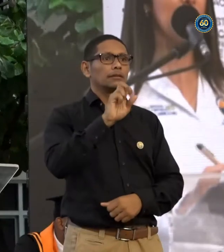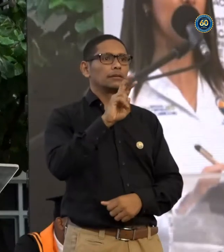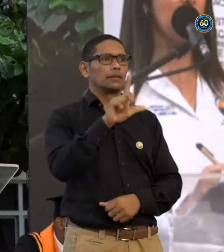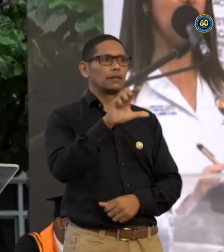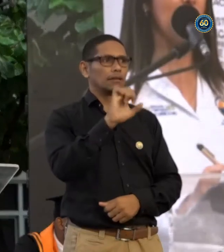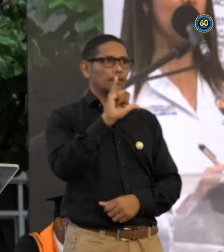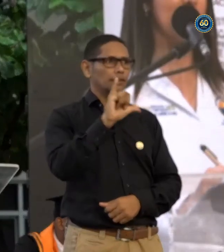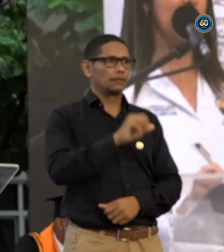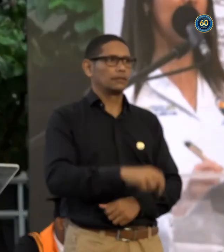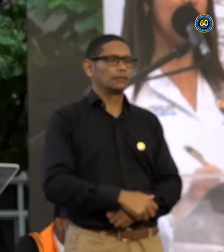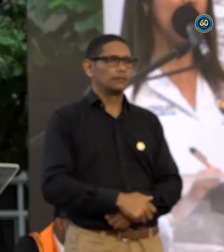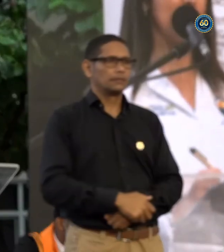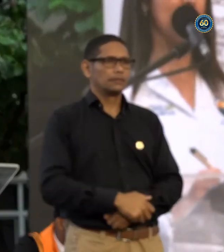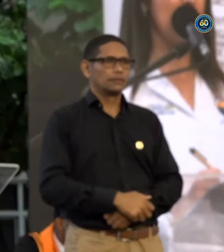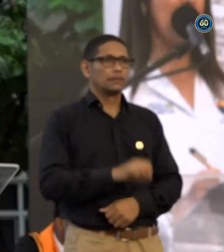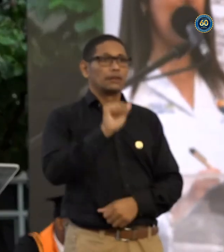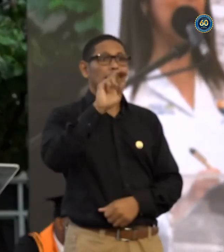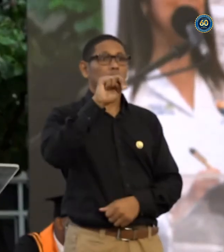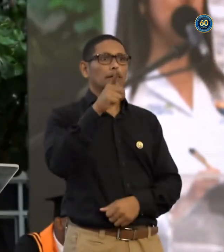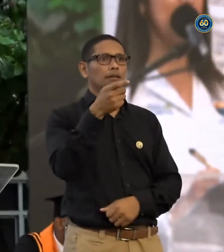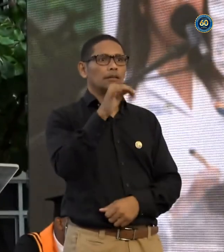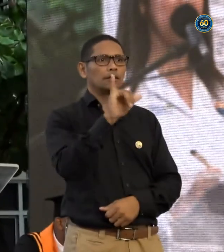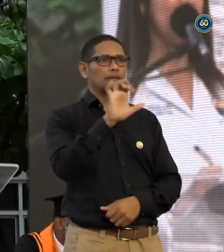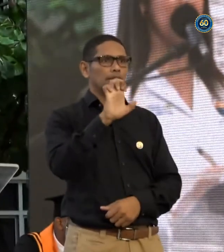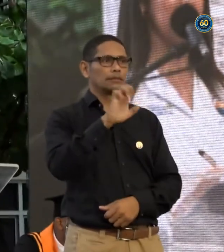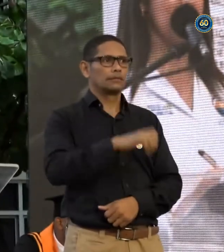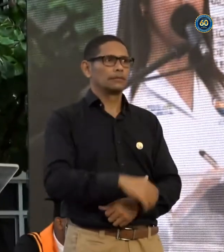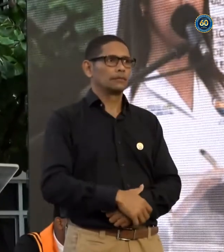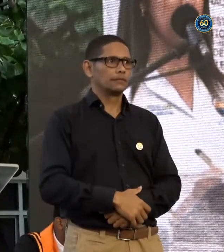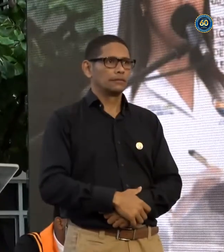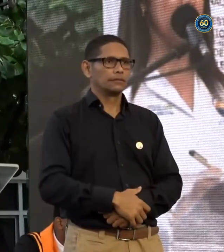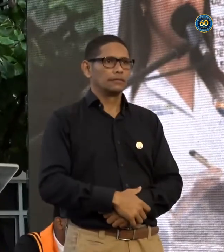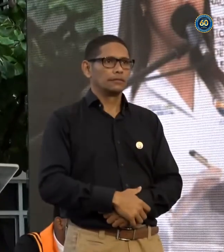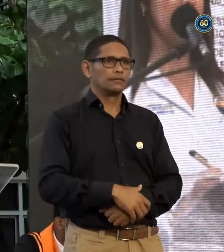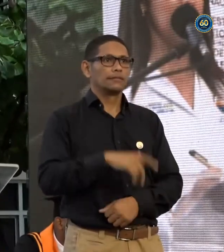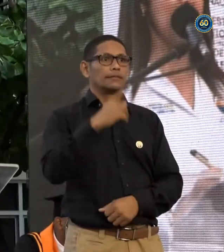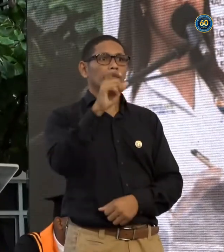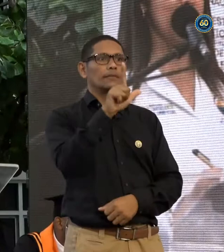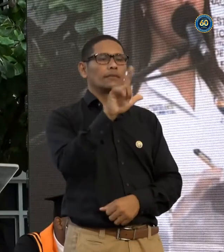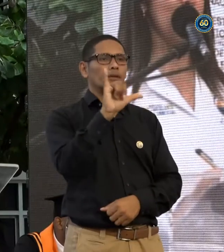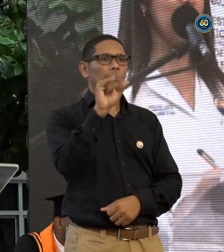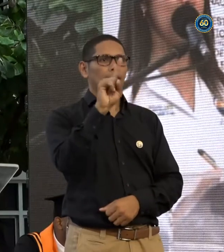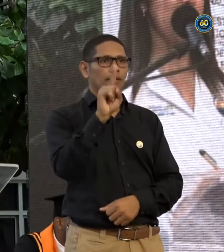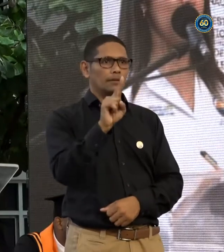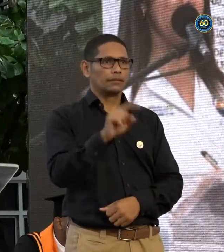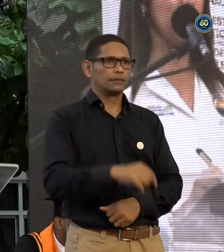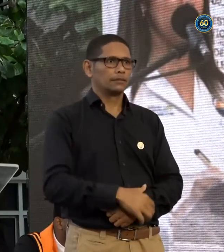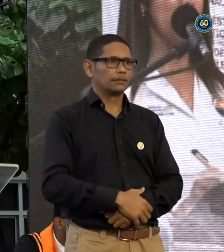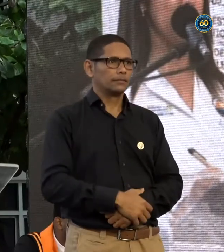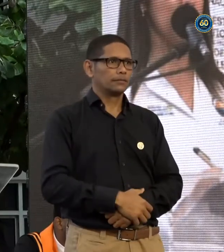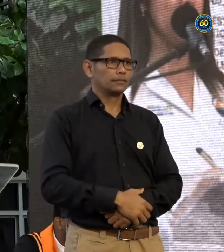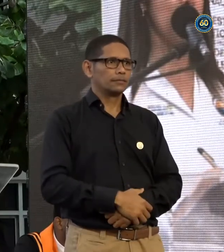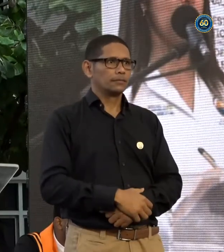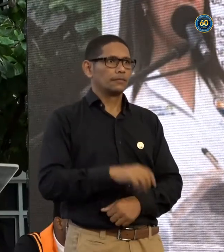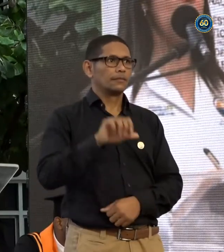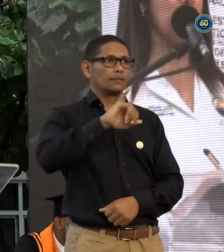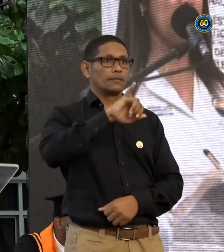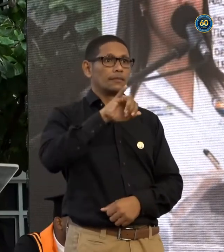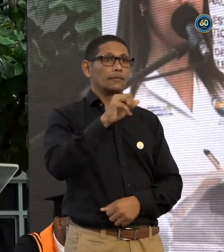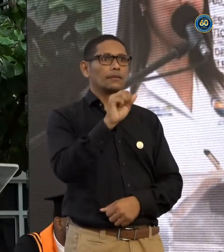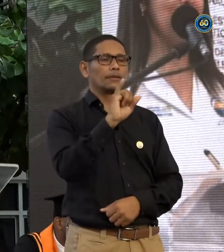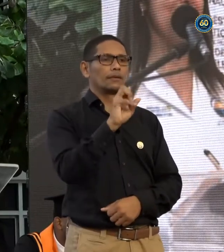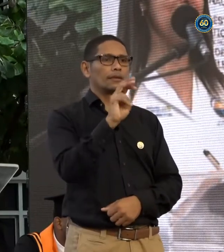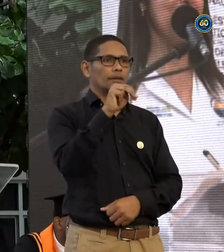gaudí Escalante Angie Milena Garcías Méndez que les Lucía Ferrer Núñez Jaime Rafael